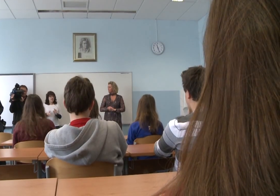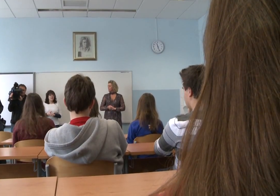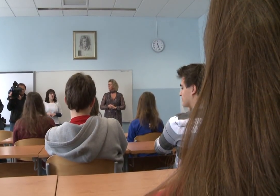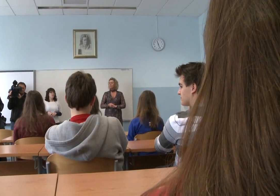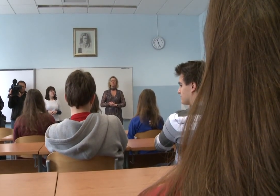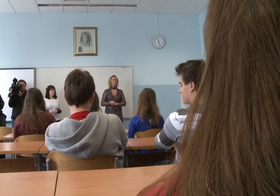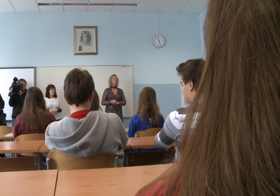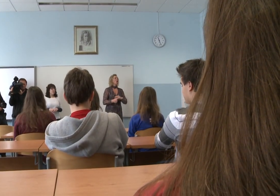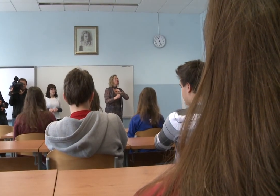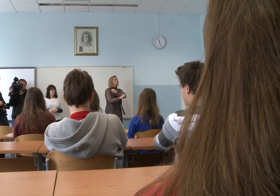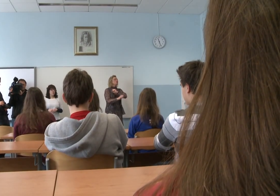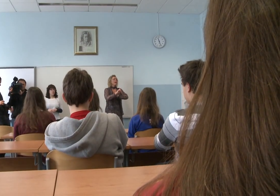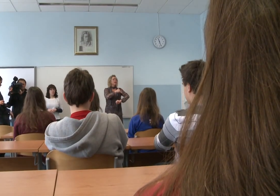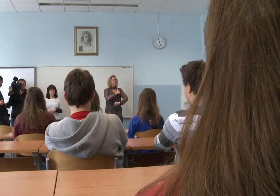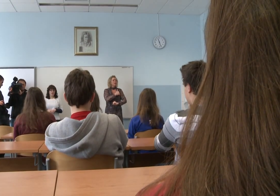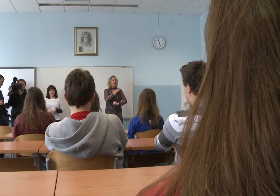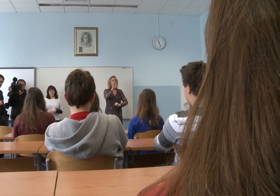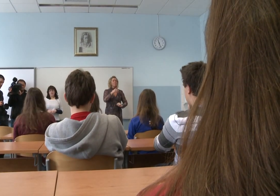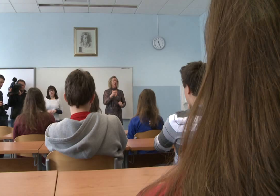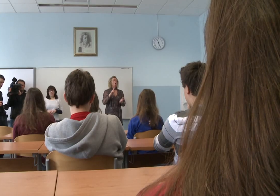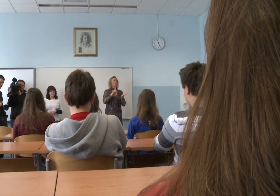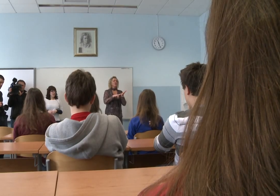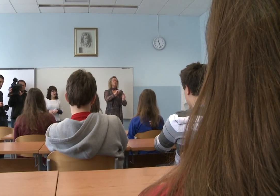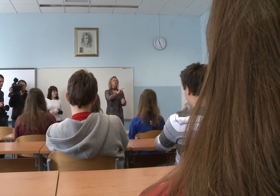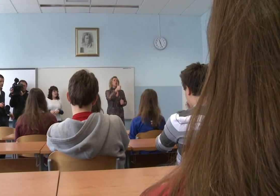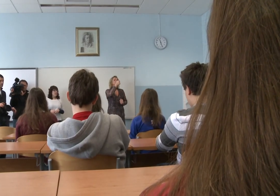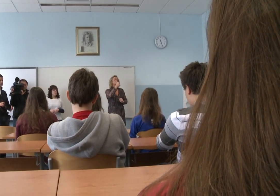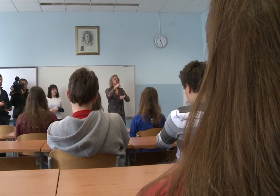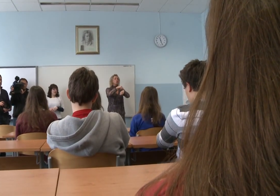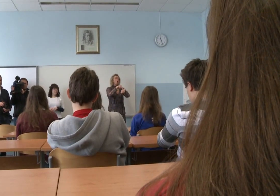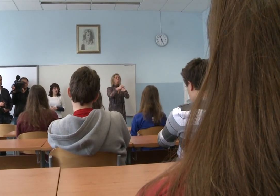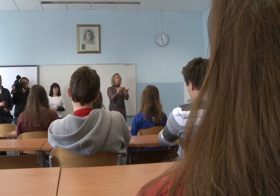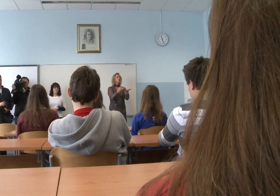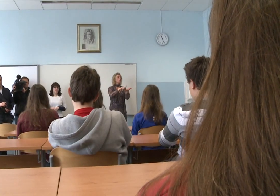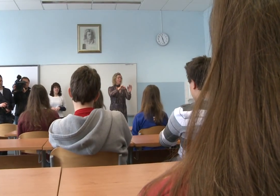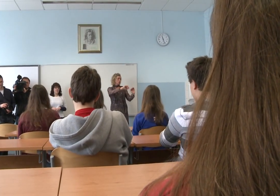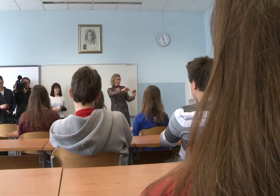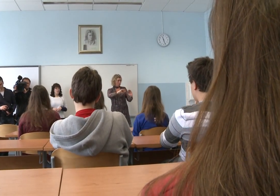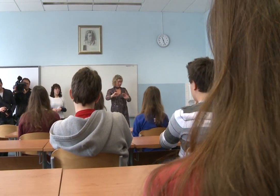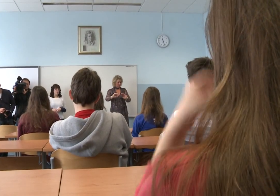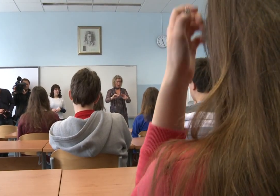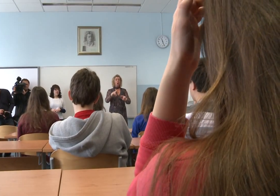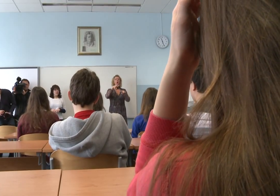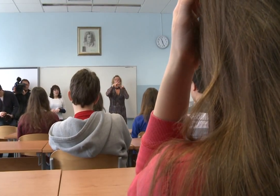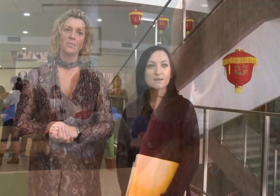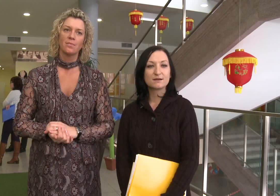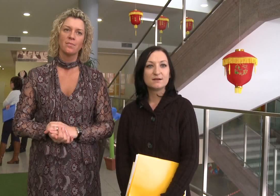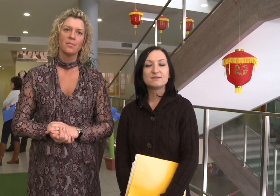Dijaki in študenti imajo pravico do 100 ur tolmačenja, ostale gluhe osebe pa 30 ur.